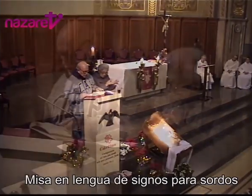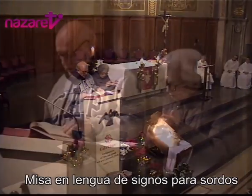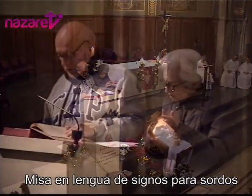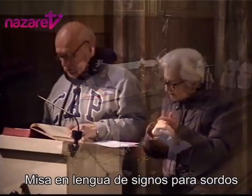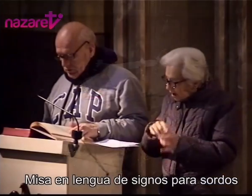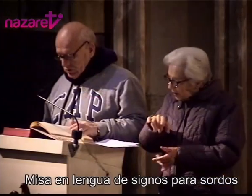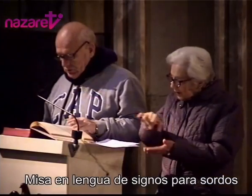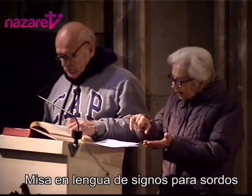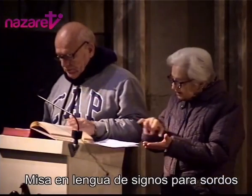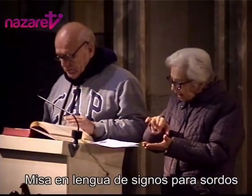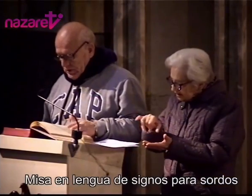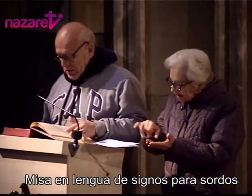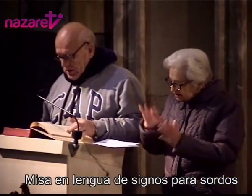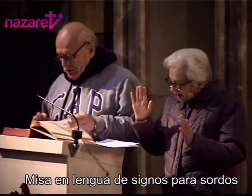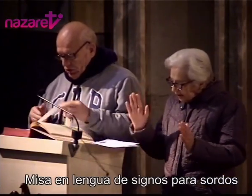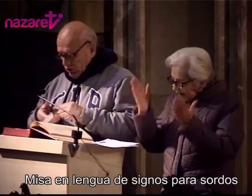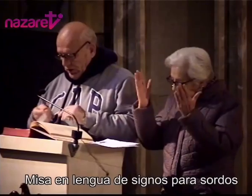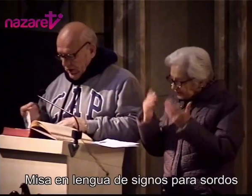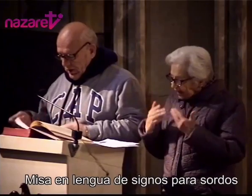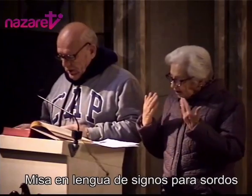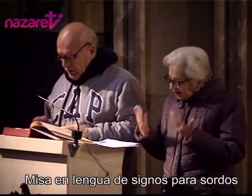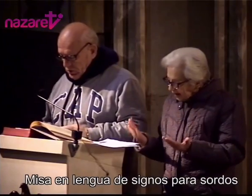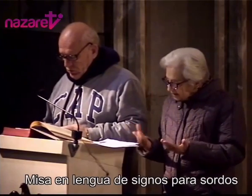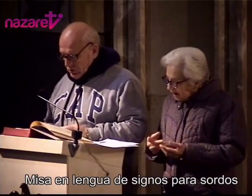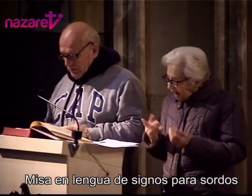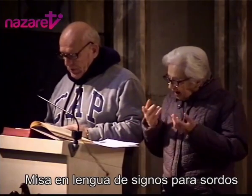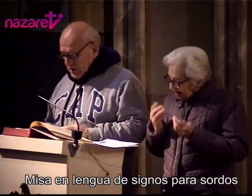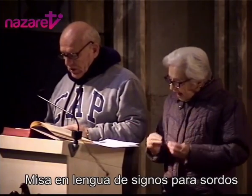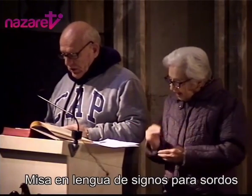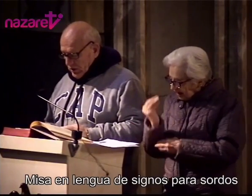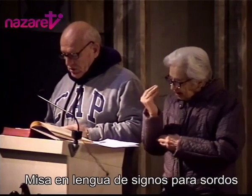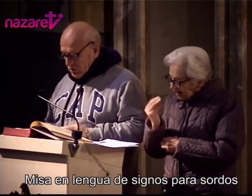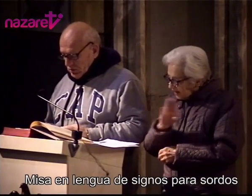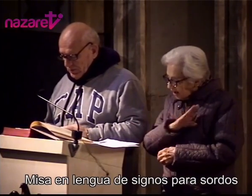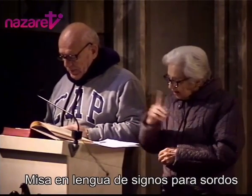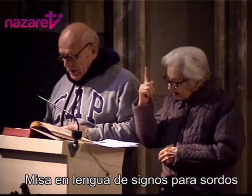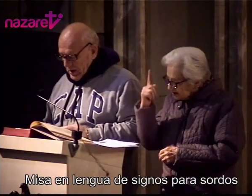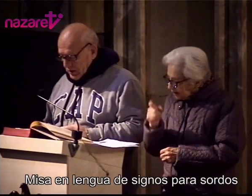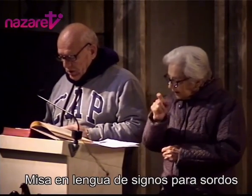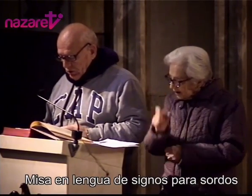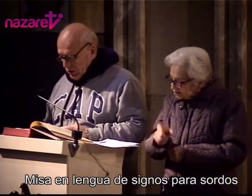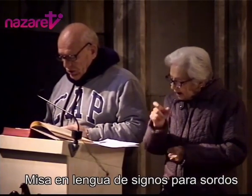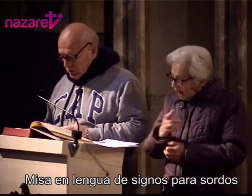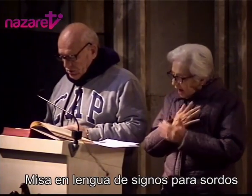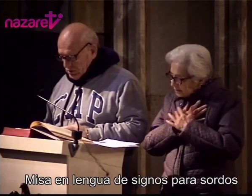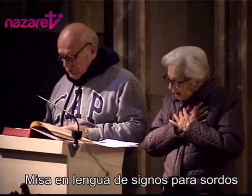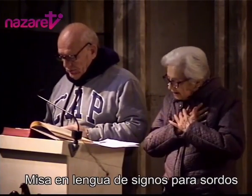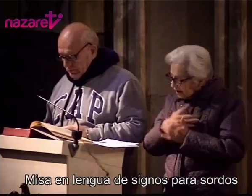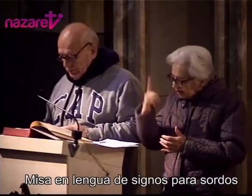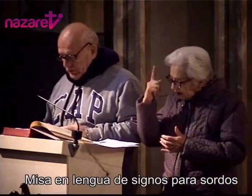Queridos hermanos, todo el que cree que Jesús es el Cristo ha nacido de